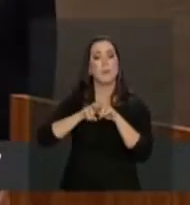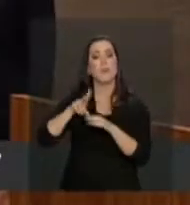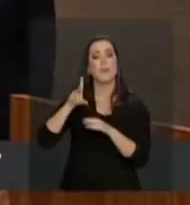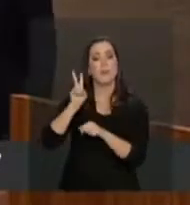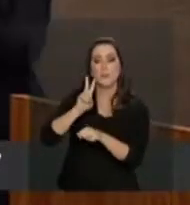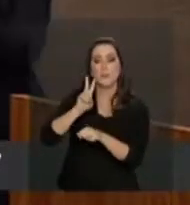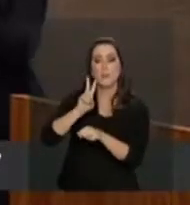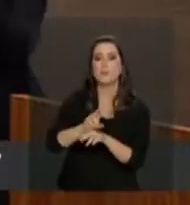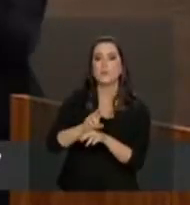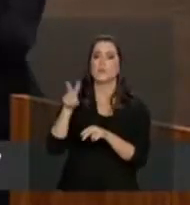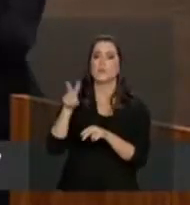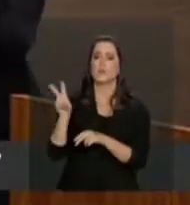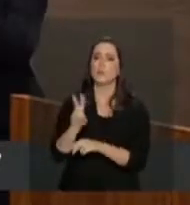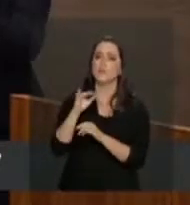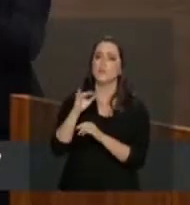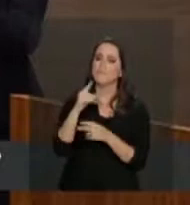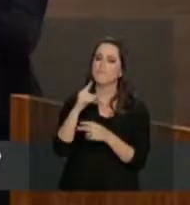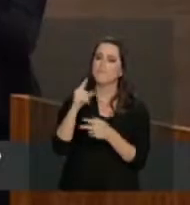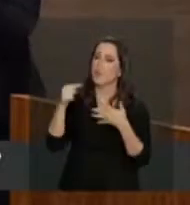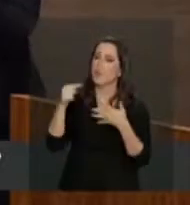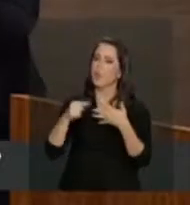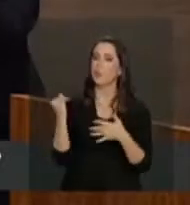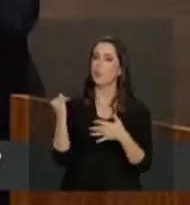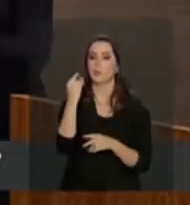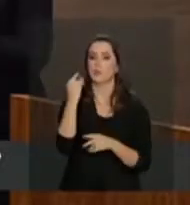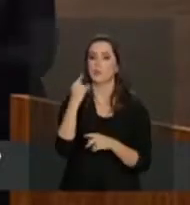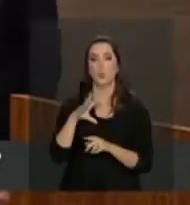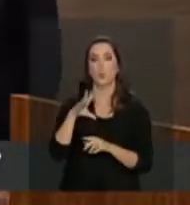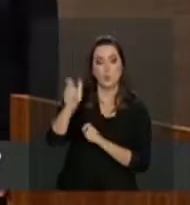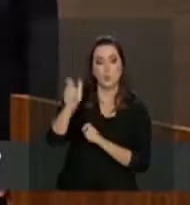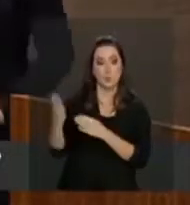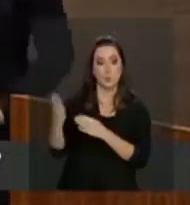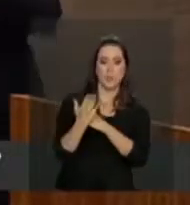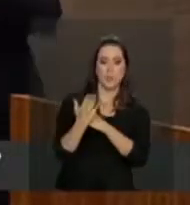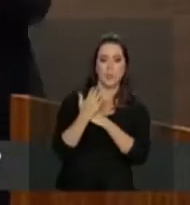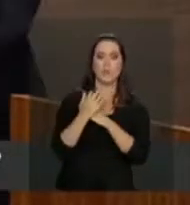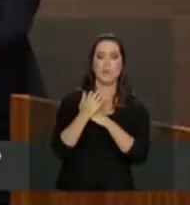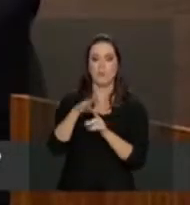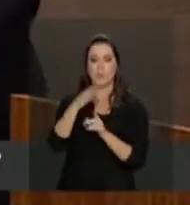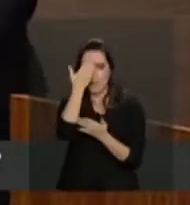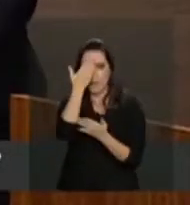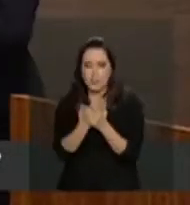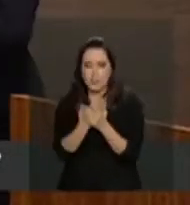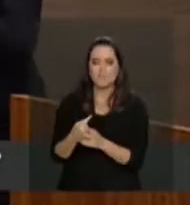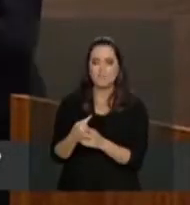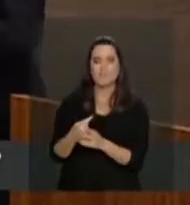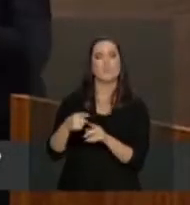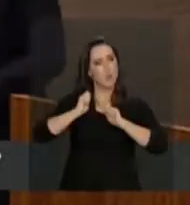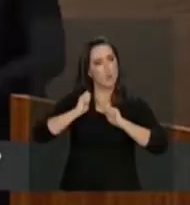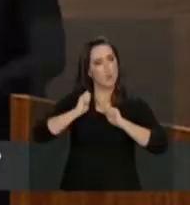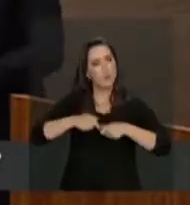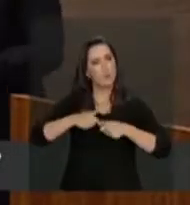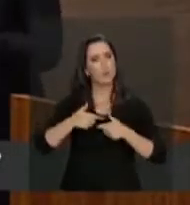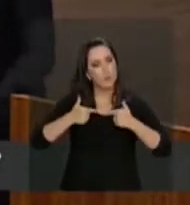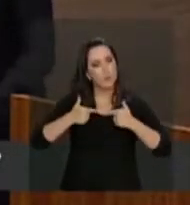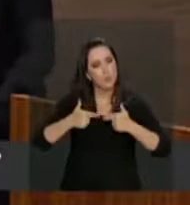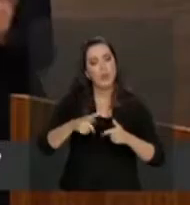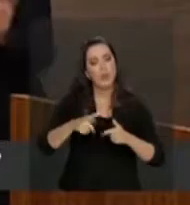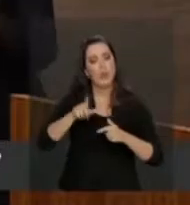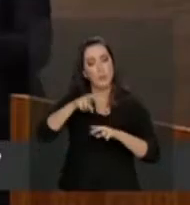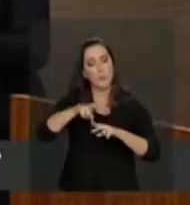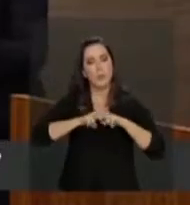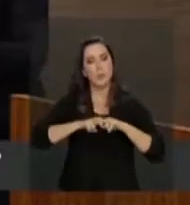defesa desses valores. A todos aqueles que me apoiaram e que confiaram em minha capacidade de lutar em favor do